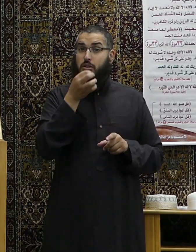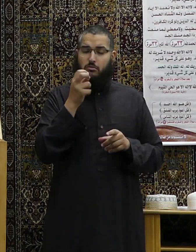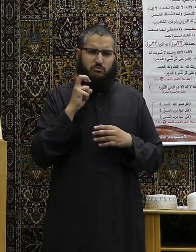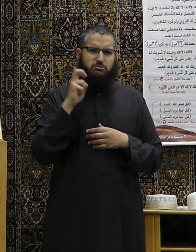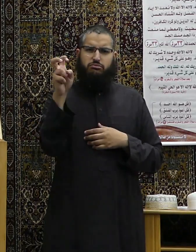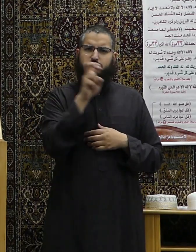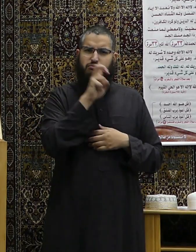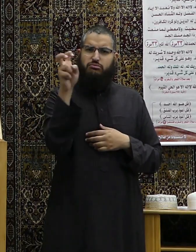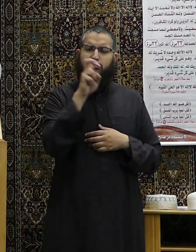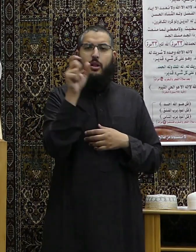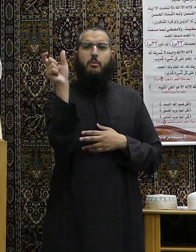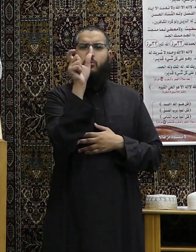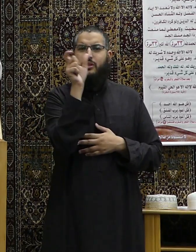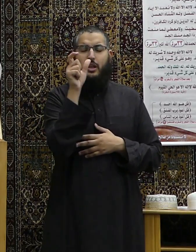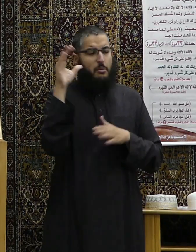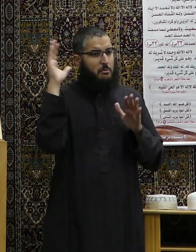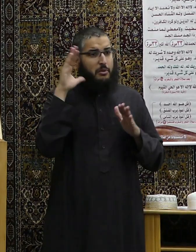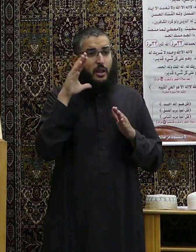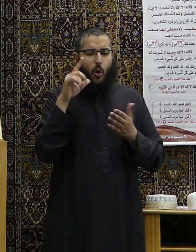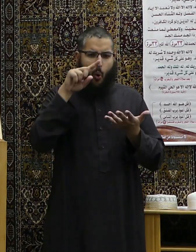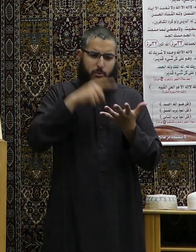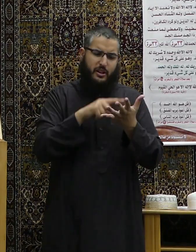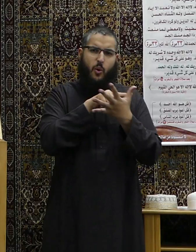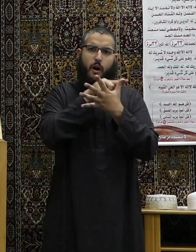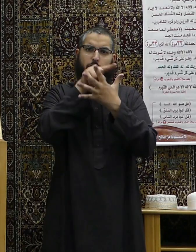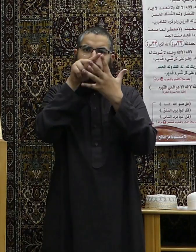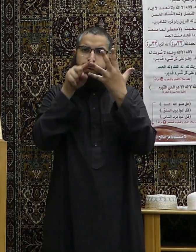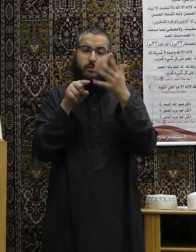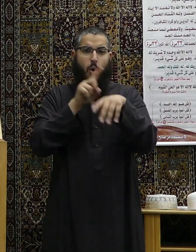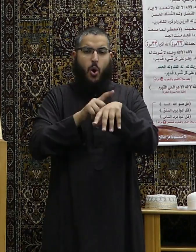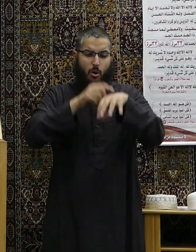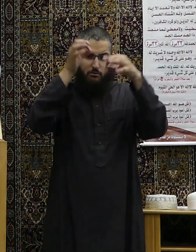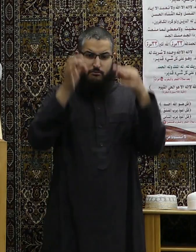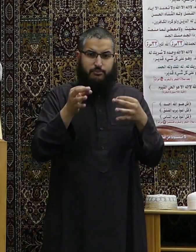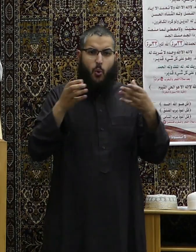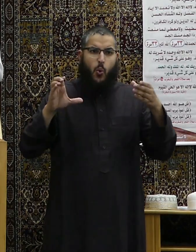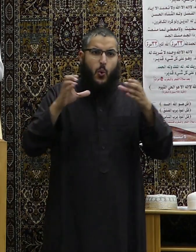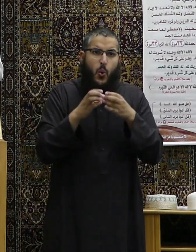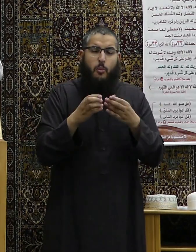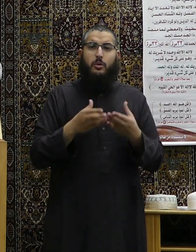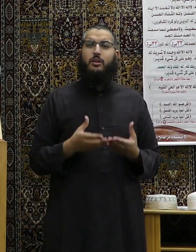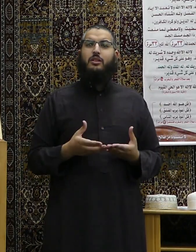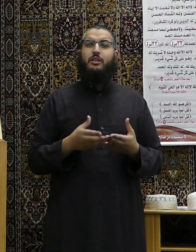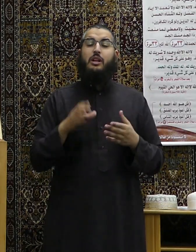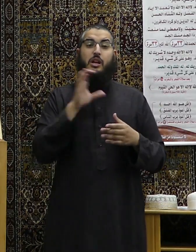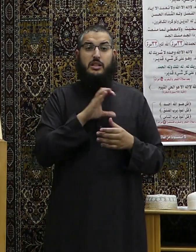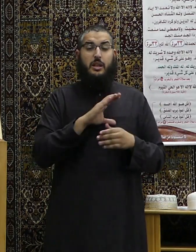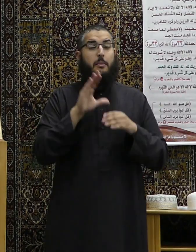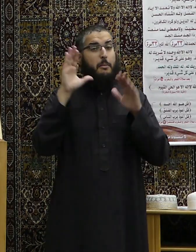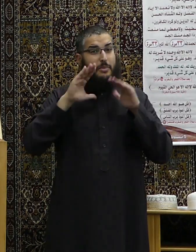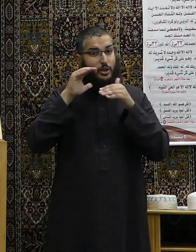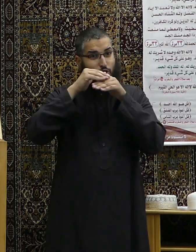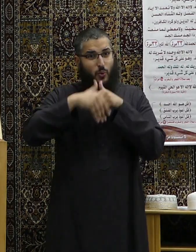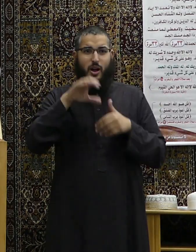à la mosquée pour prier, les prières obligatoires, à l'heure, en groupe dans la mesure du possible, également de prier le soir